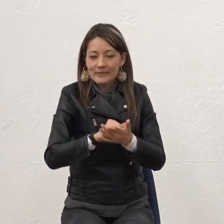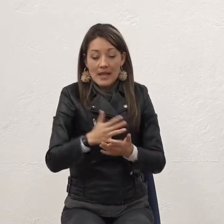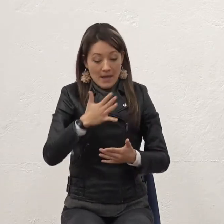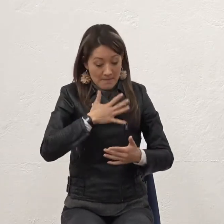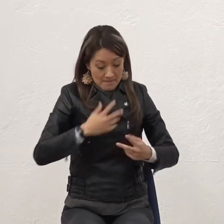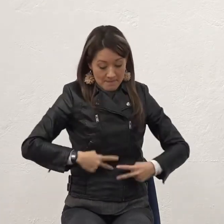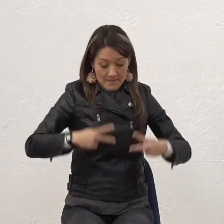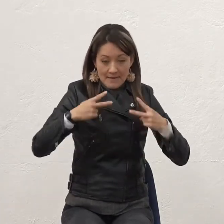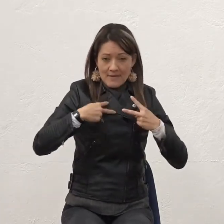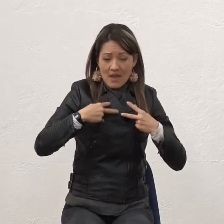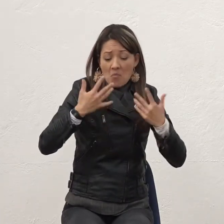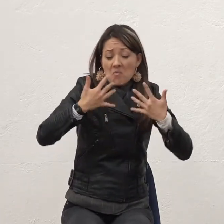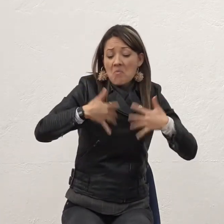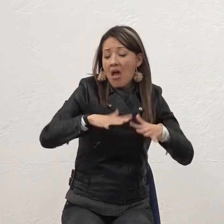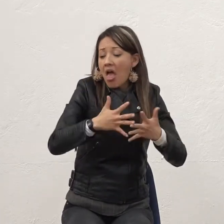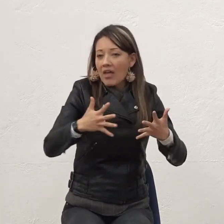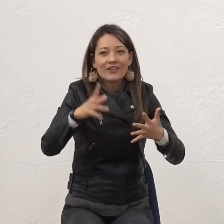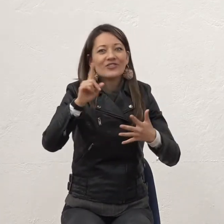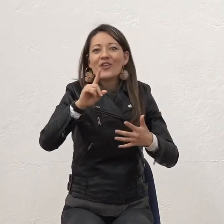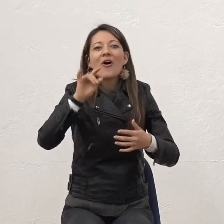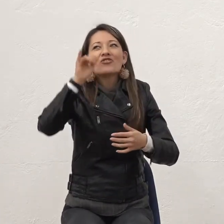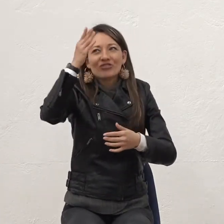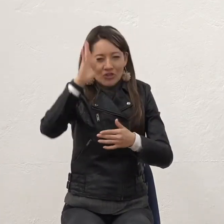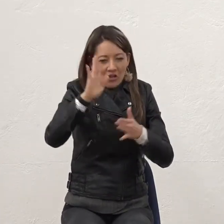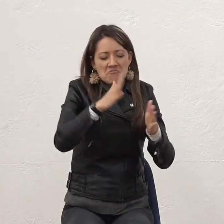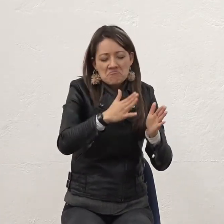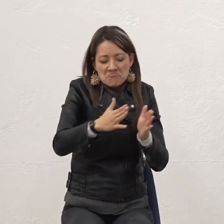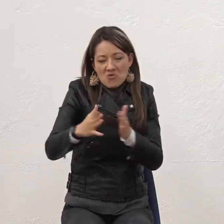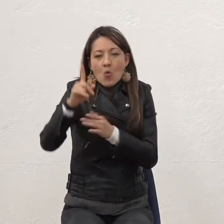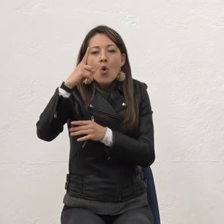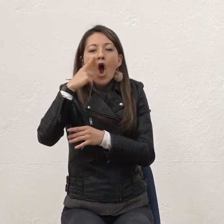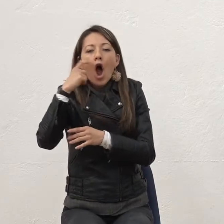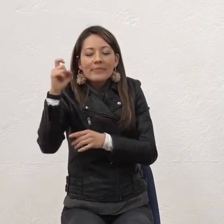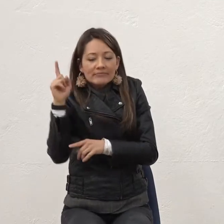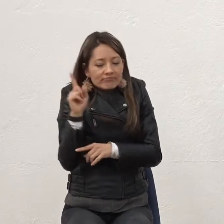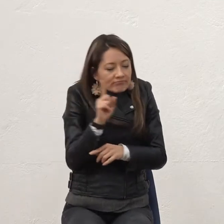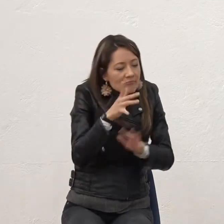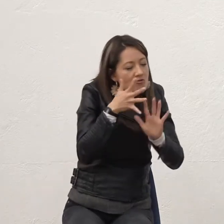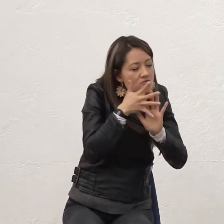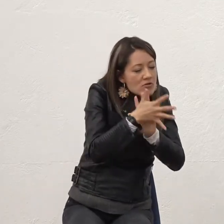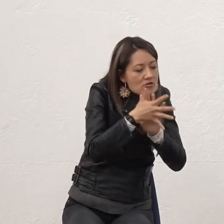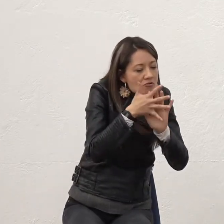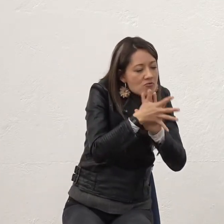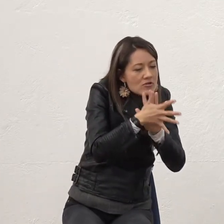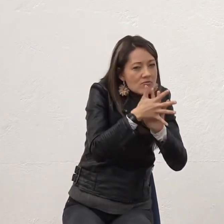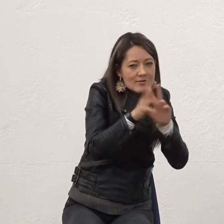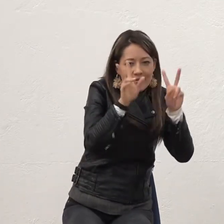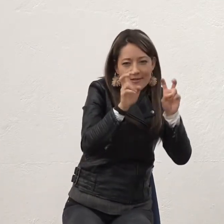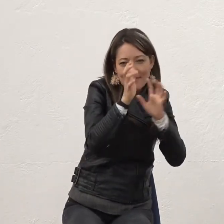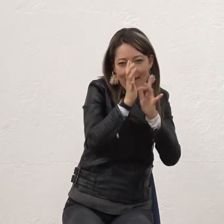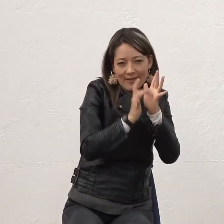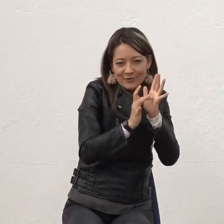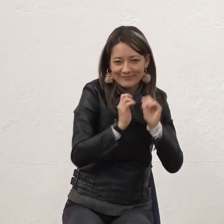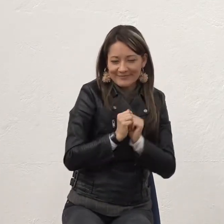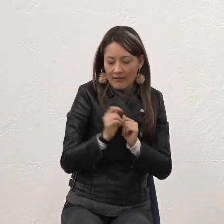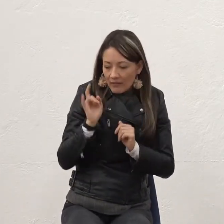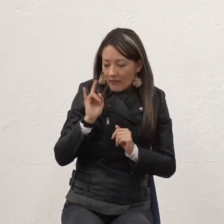mi vida no hubo casualidad que un hombre me hablara a mí del Señor. No era una